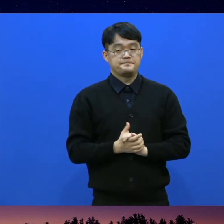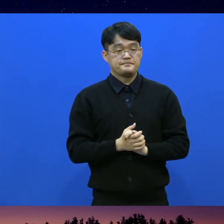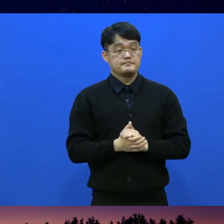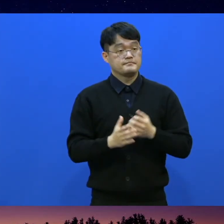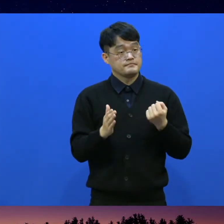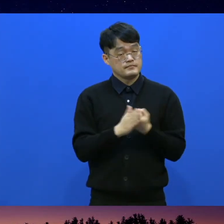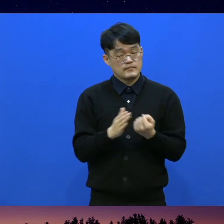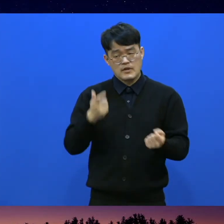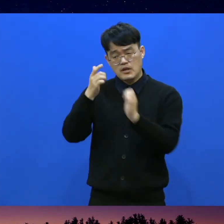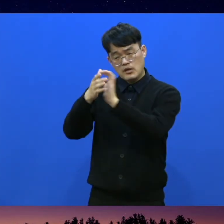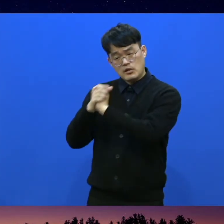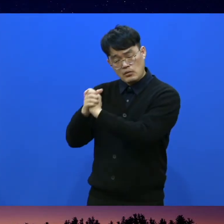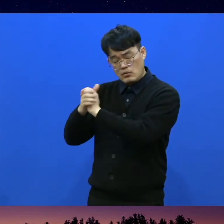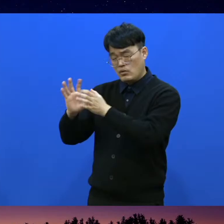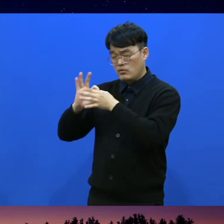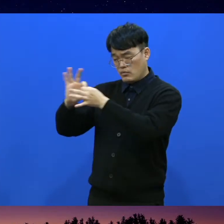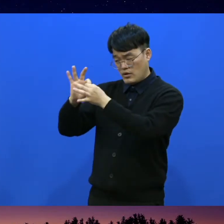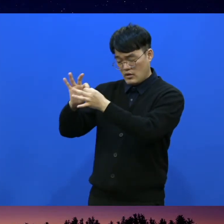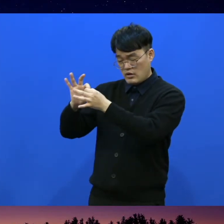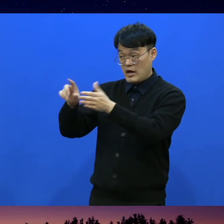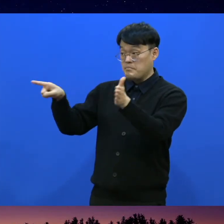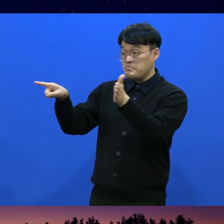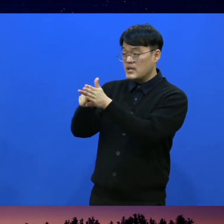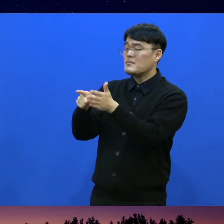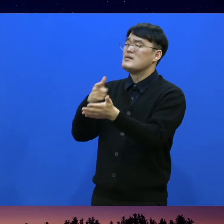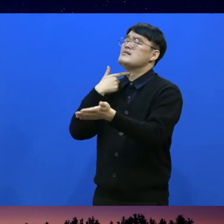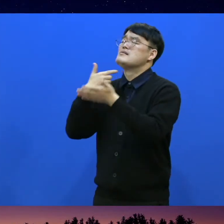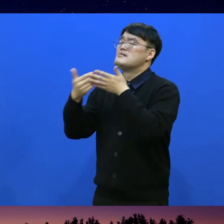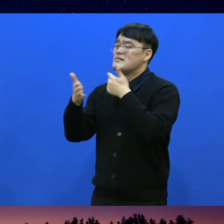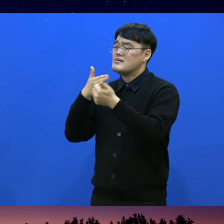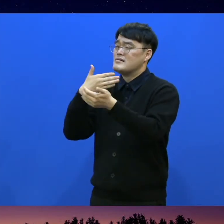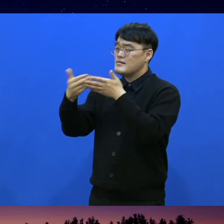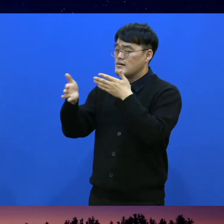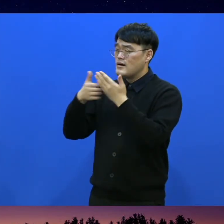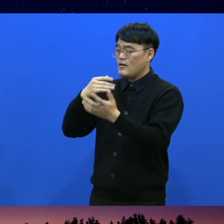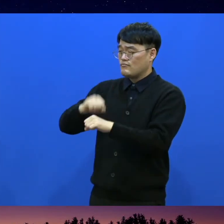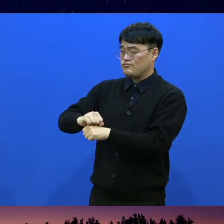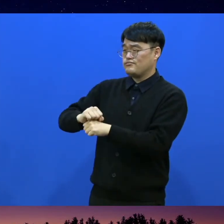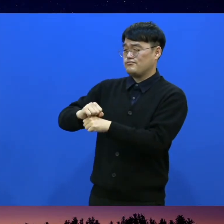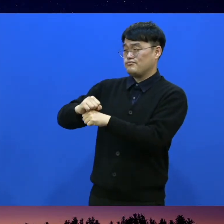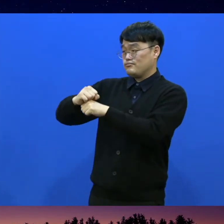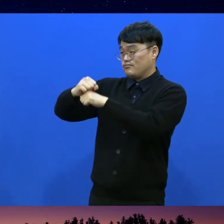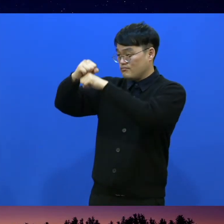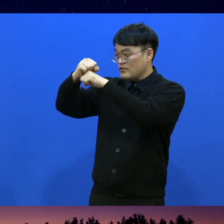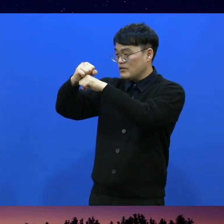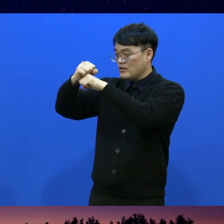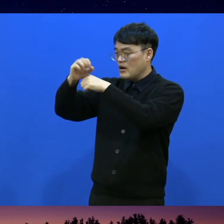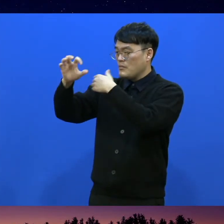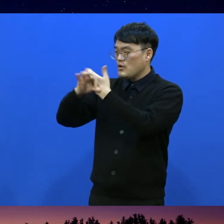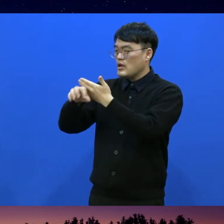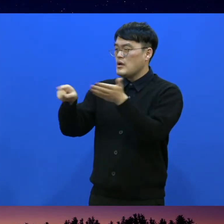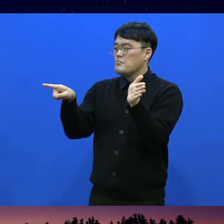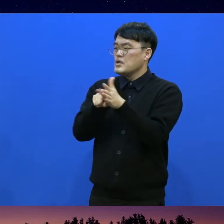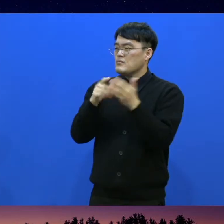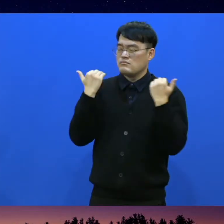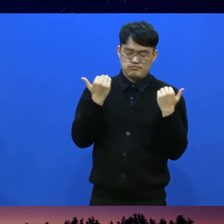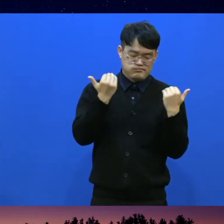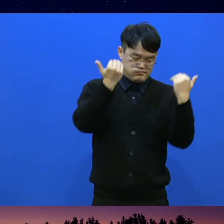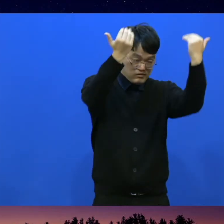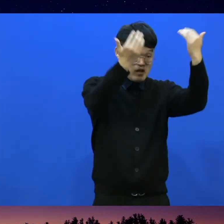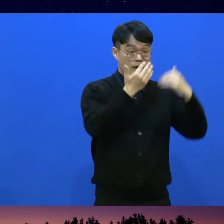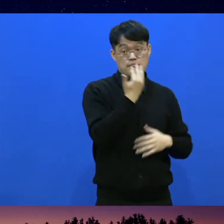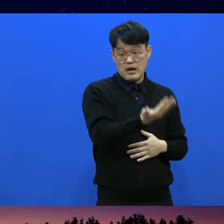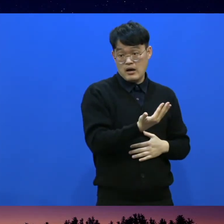그래서 그 기도를 통하여 신앙의 체험이 쌓여갈 때 믿음이 자라는 것입니다. 기도의